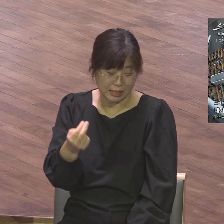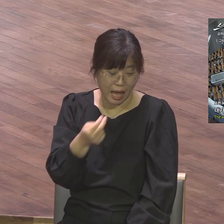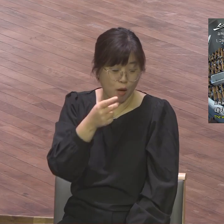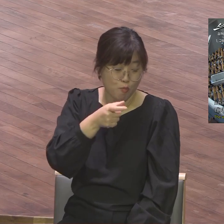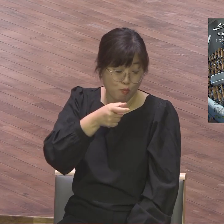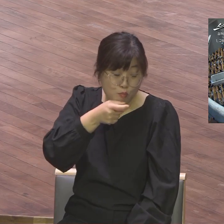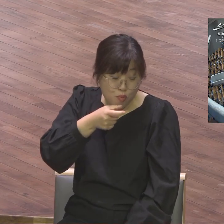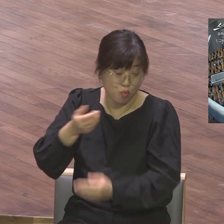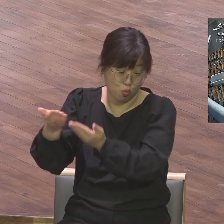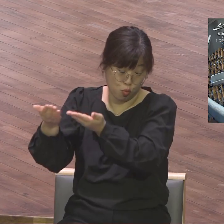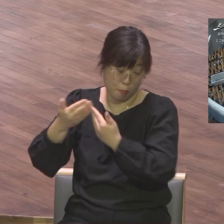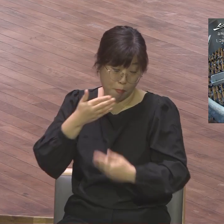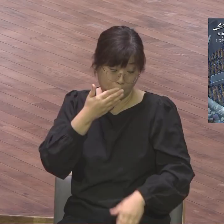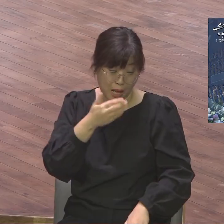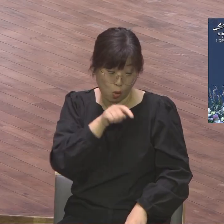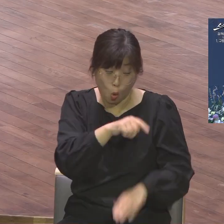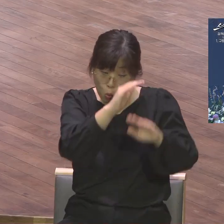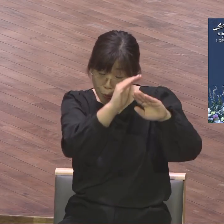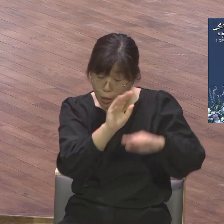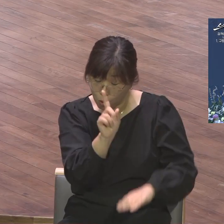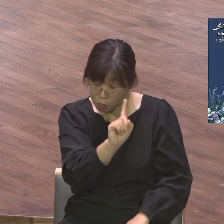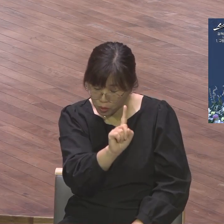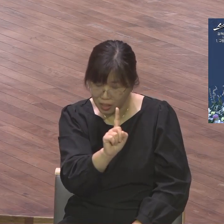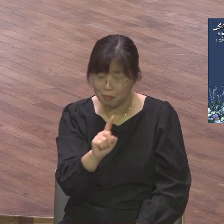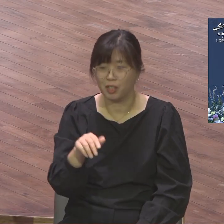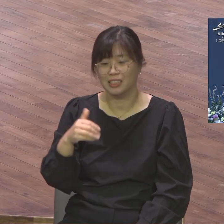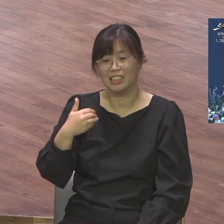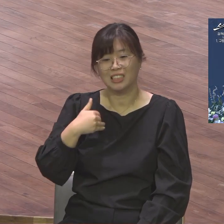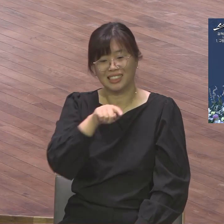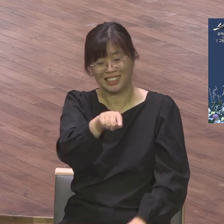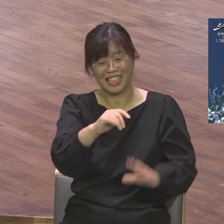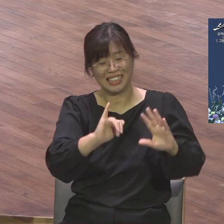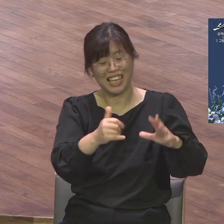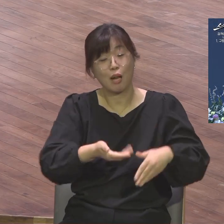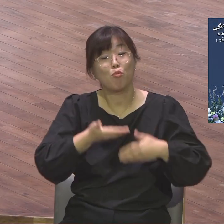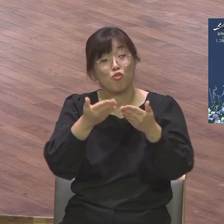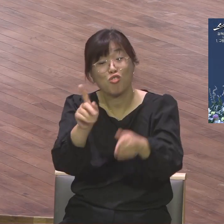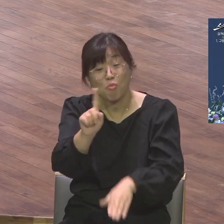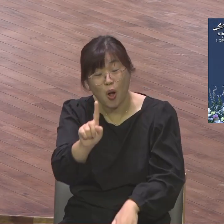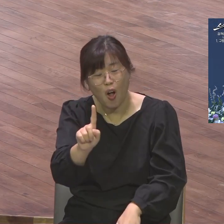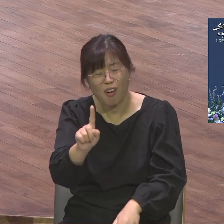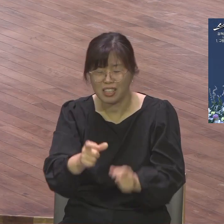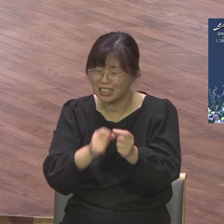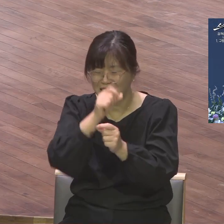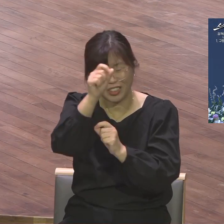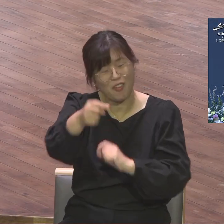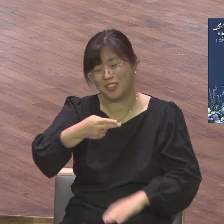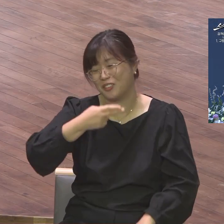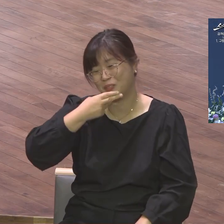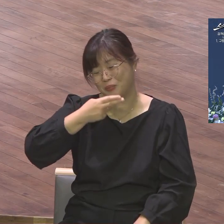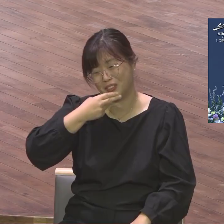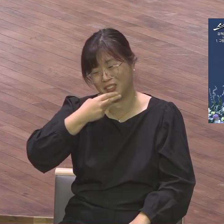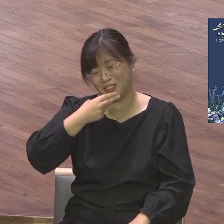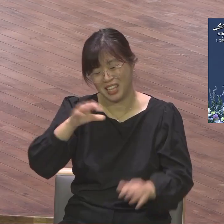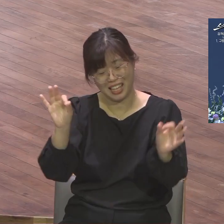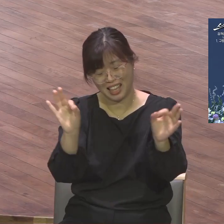되리라. 또 물 이야기예요. 영원히 솟아나는 샘물이 되리라. 이게